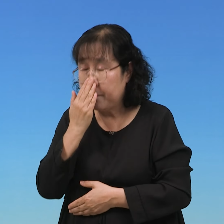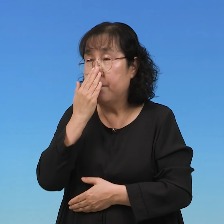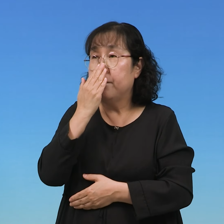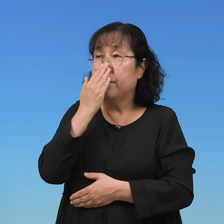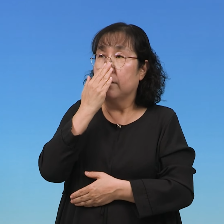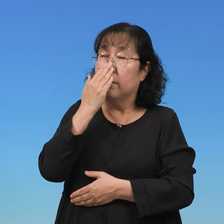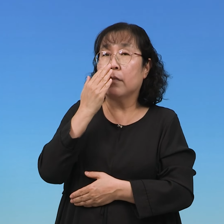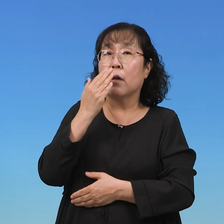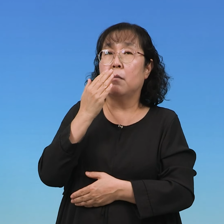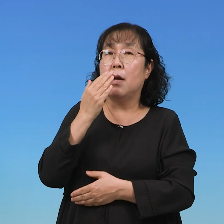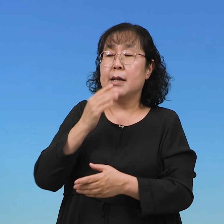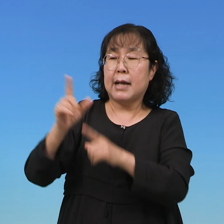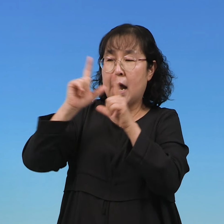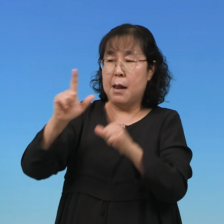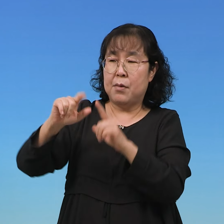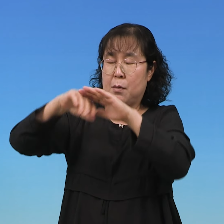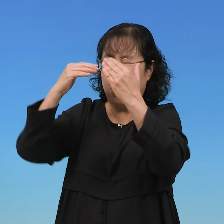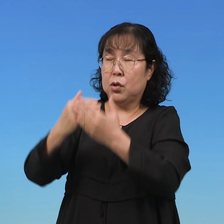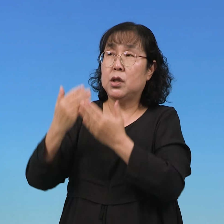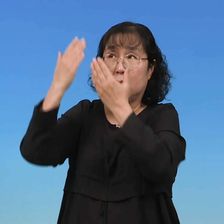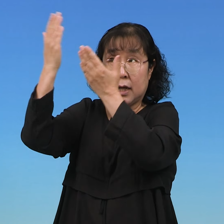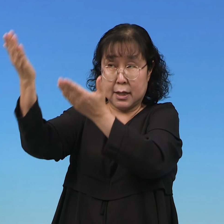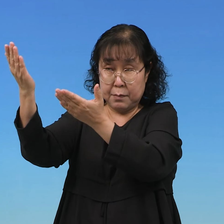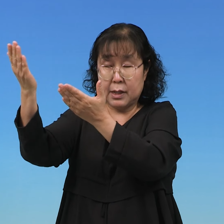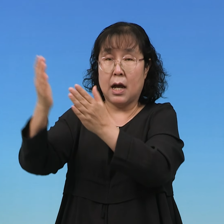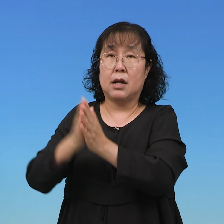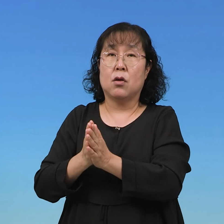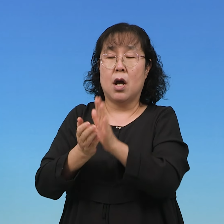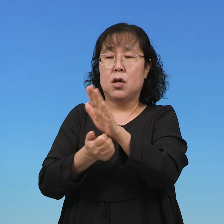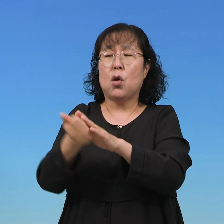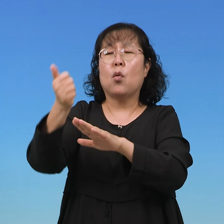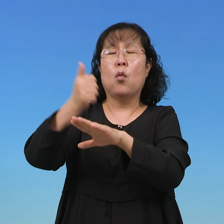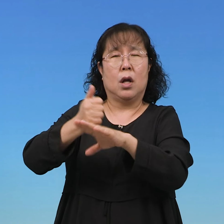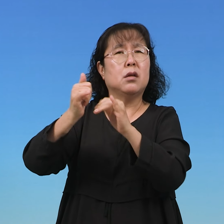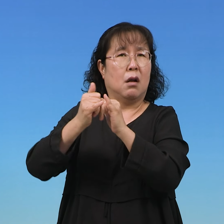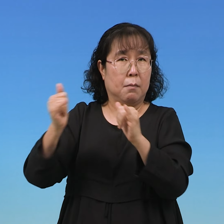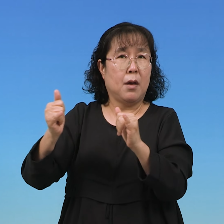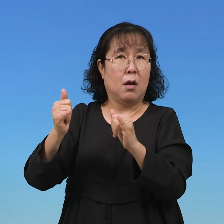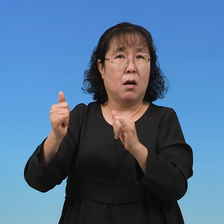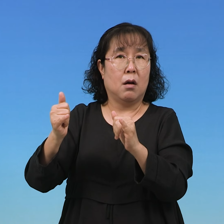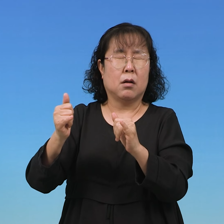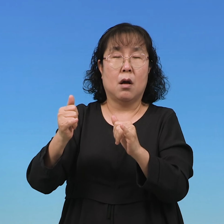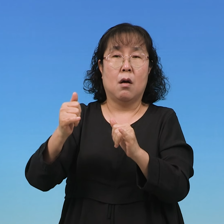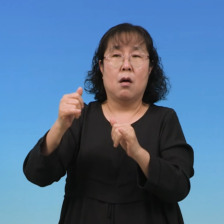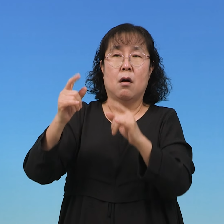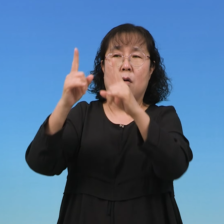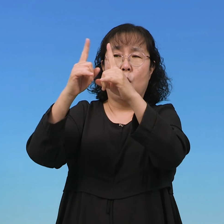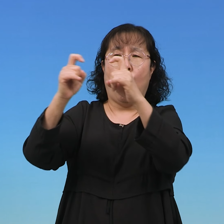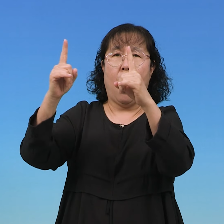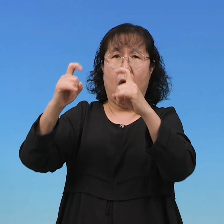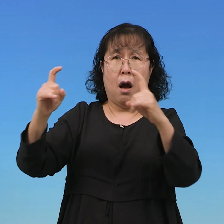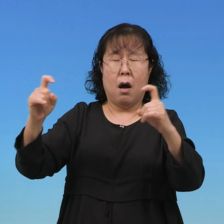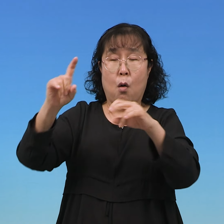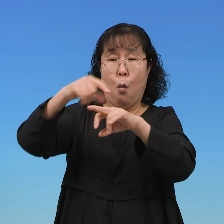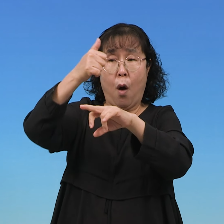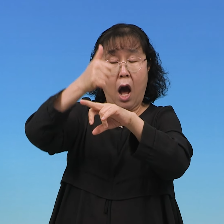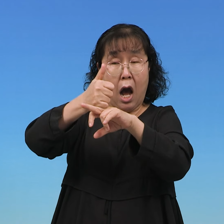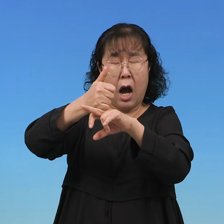훌륭한 신앙인 아닙니까? 그리고 꿈꾸는 사람 아닙니까? 그리고 성공한 인물 아닙니까? 아무나 궁중음악가가